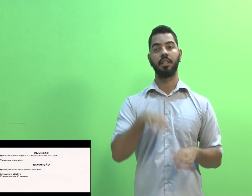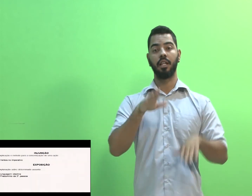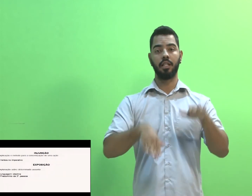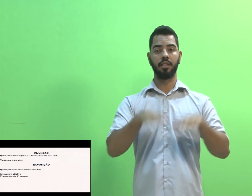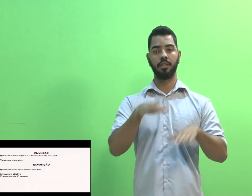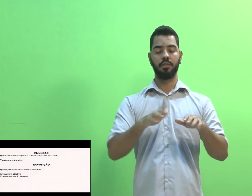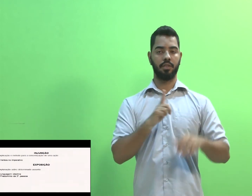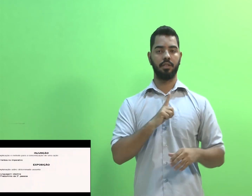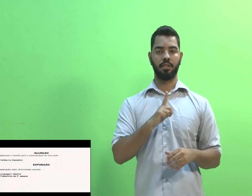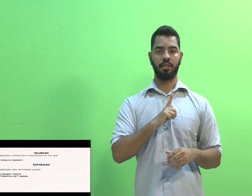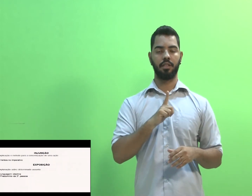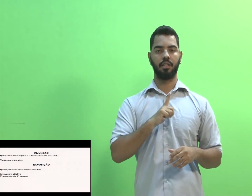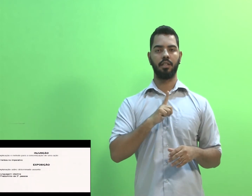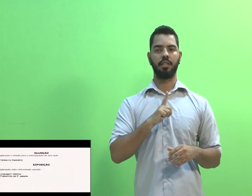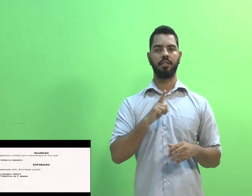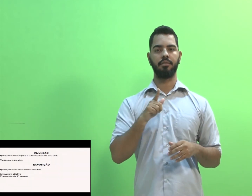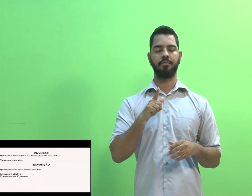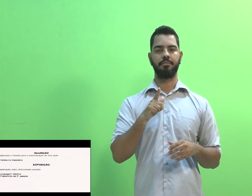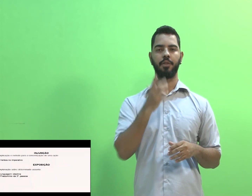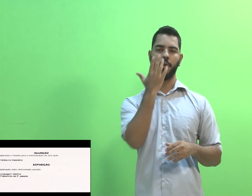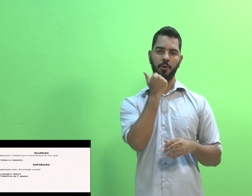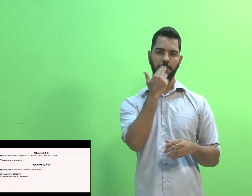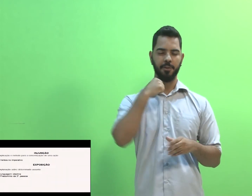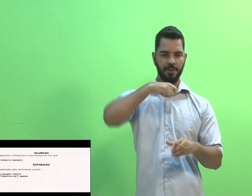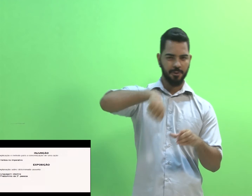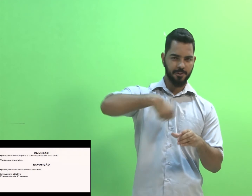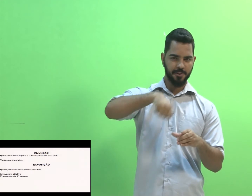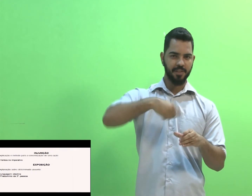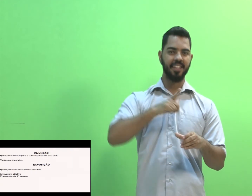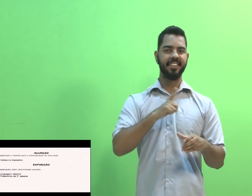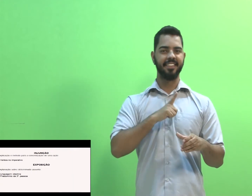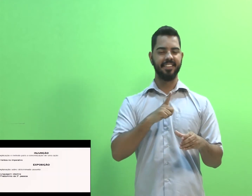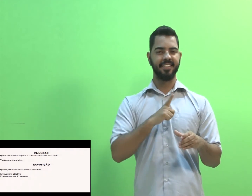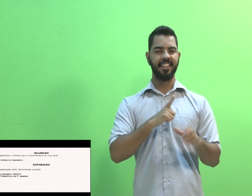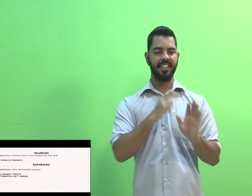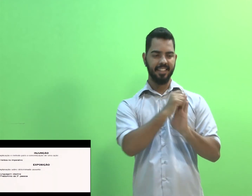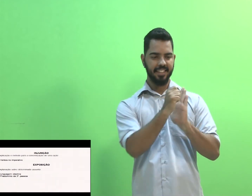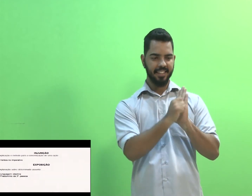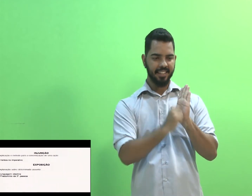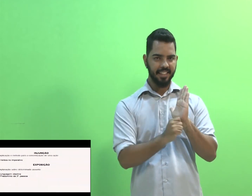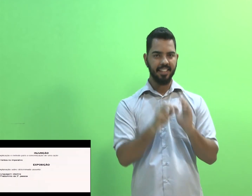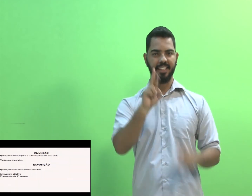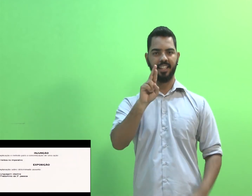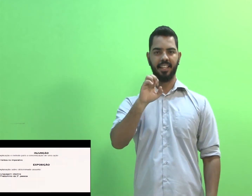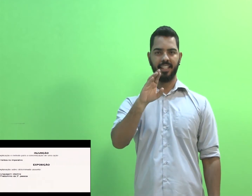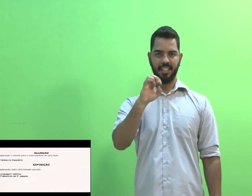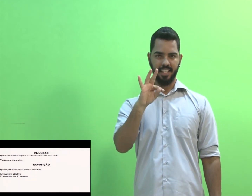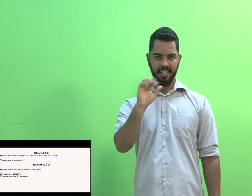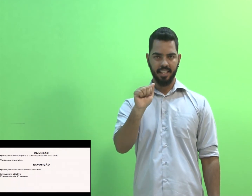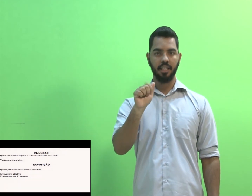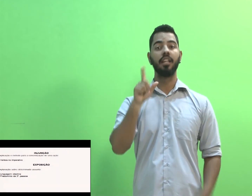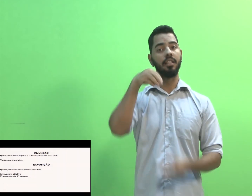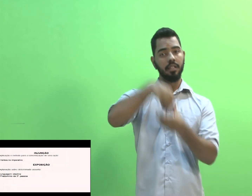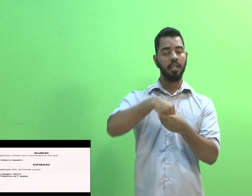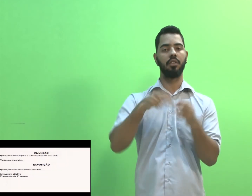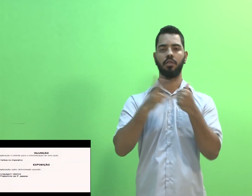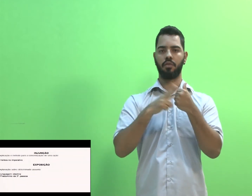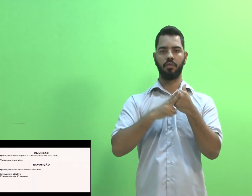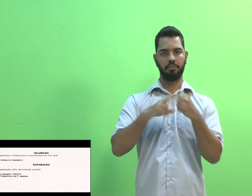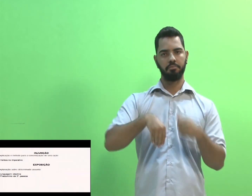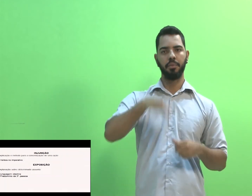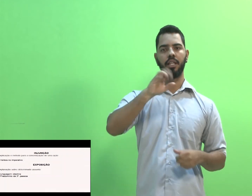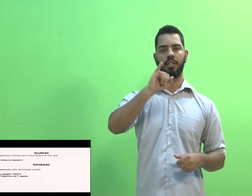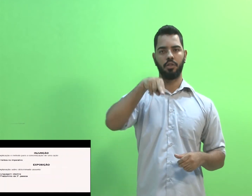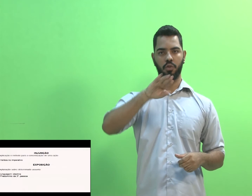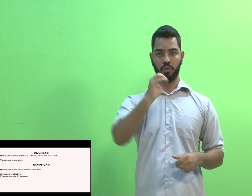o tipo tipológico com o qual nós vamos trabalhar é a exposição. No texto